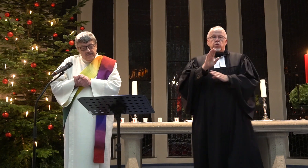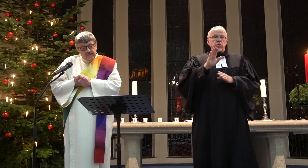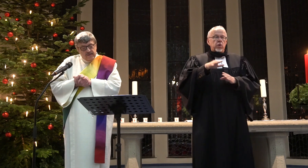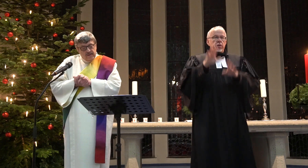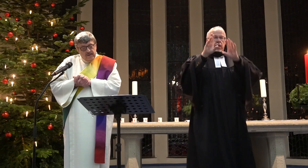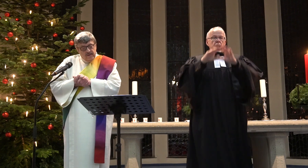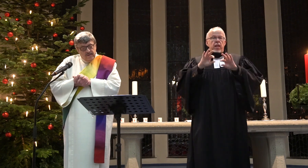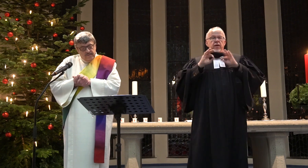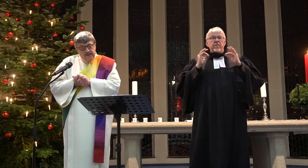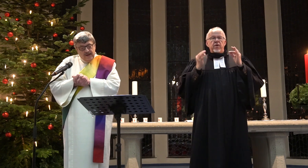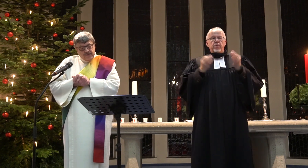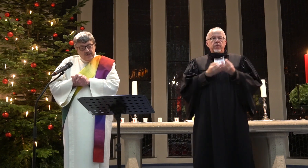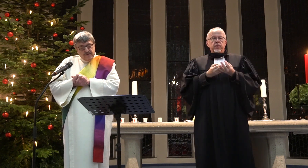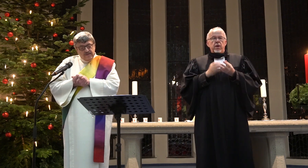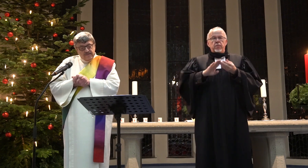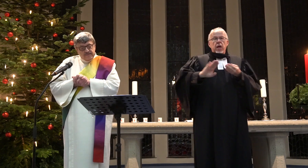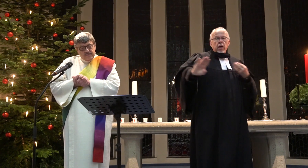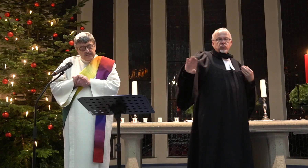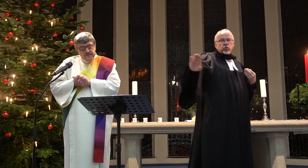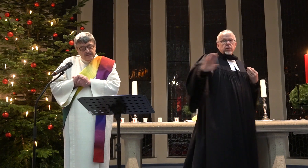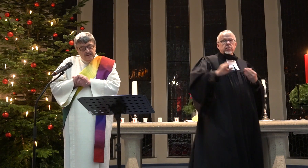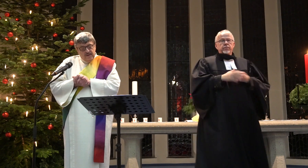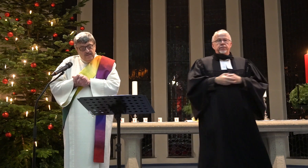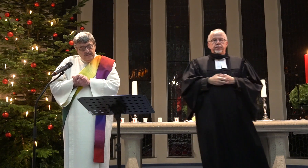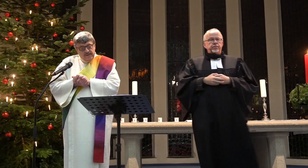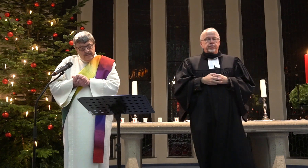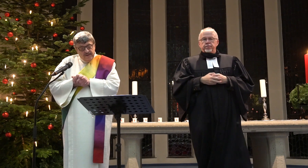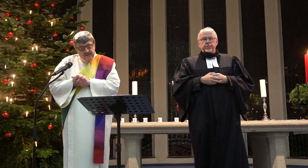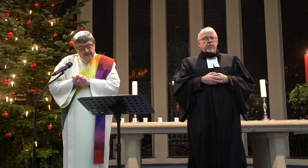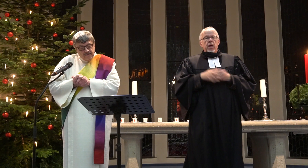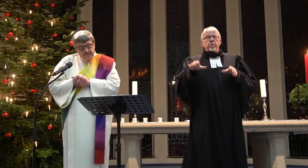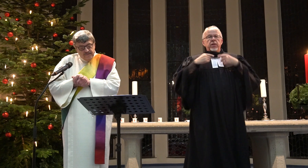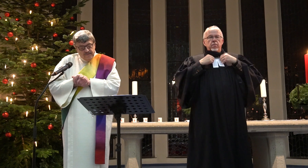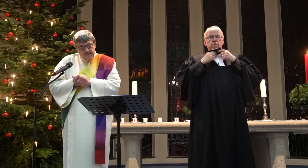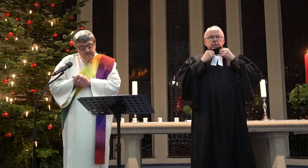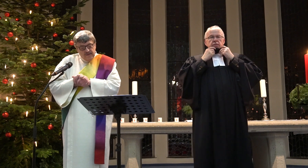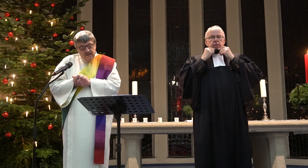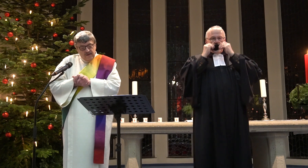Familie. Mit Abstand, mit Masken,